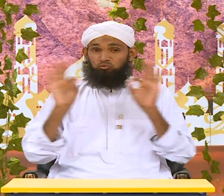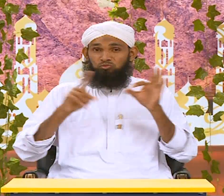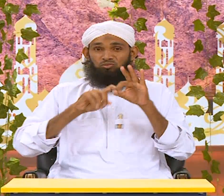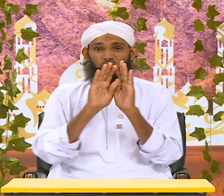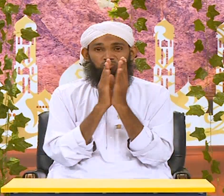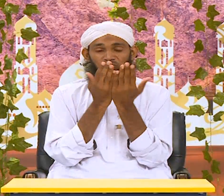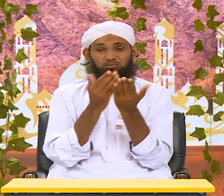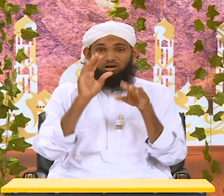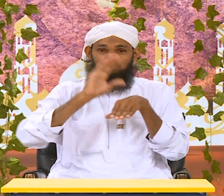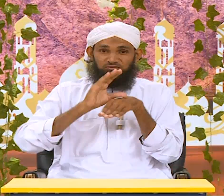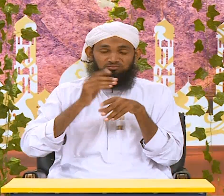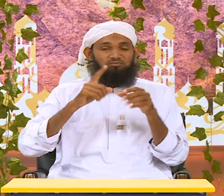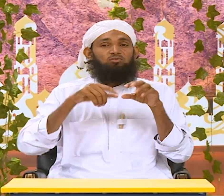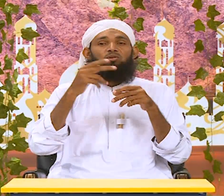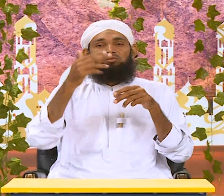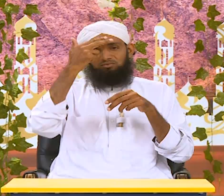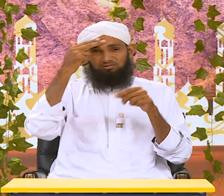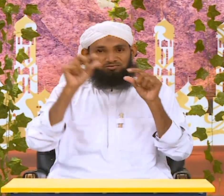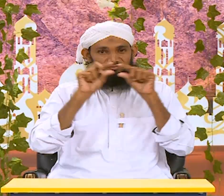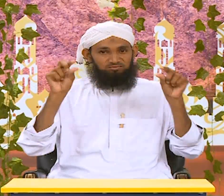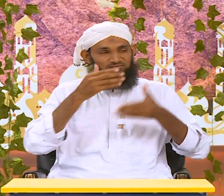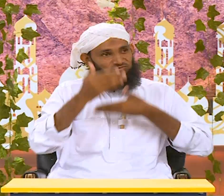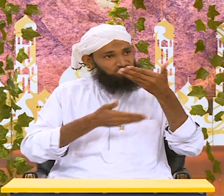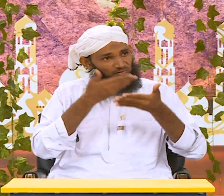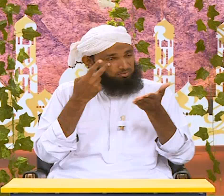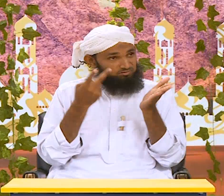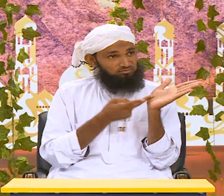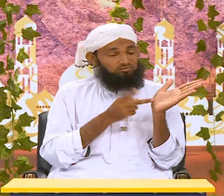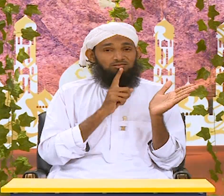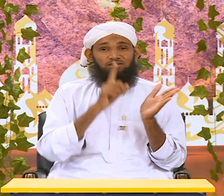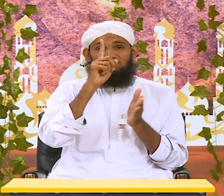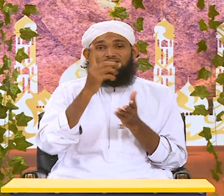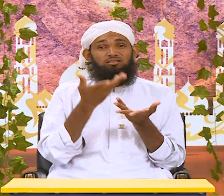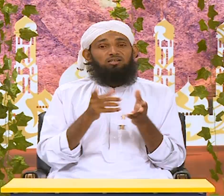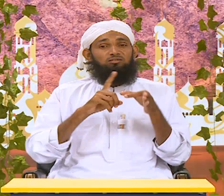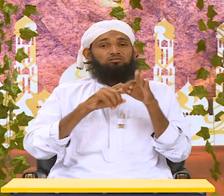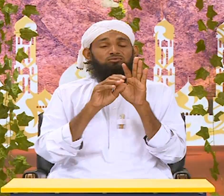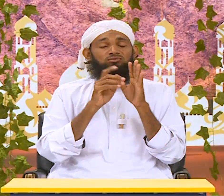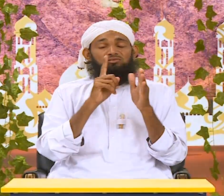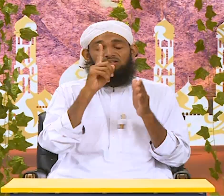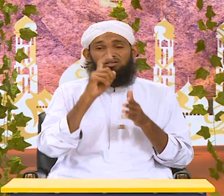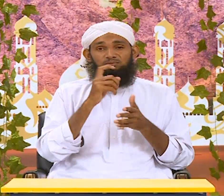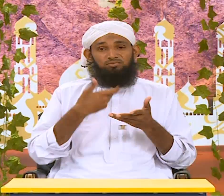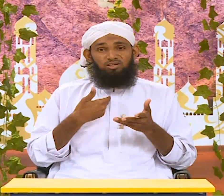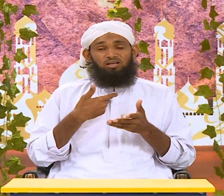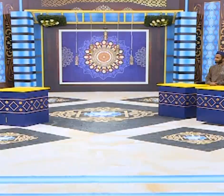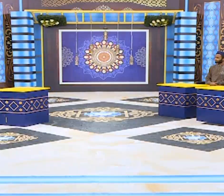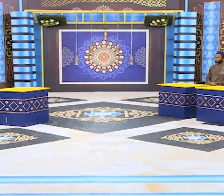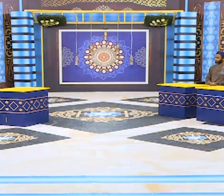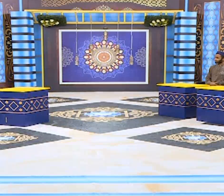تمام احادیث پڑھ کر دیکھ لیجئے، ہمیں ہمارے رب کریم نے مال جمع کرنے، مال کی محبت میں پڑھنے کا حکم نہیں دیا، بلکہ